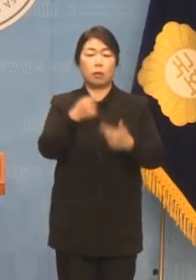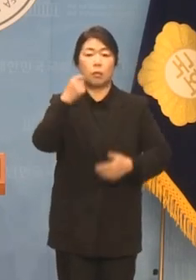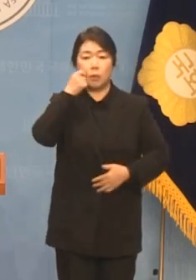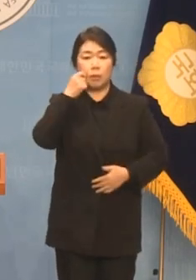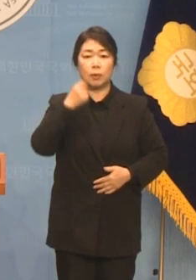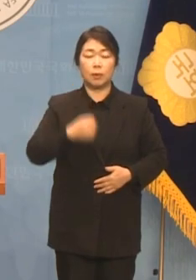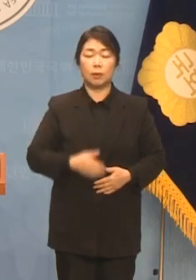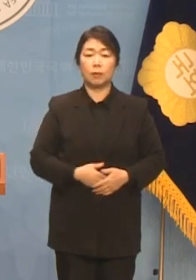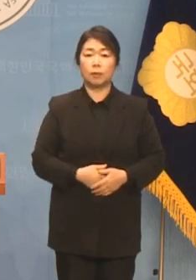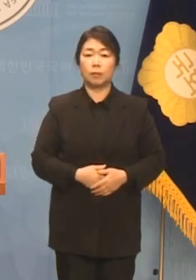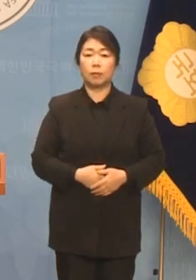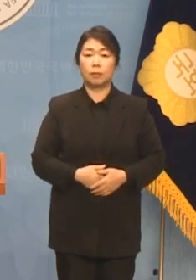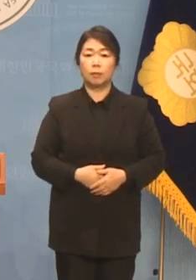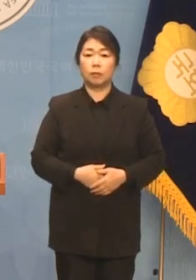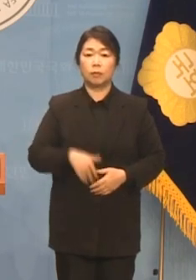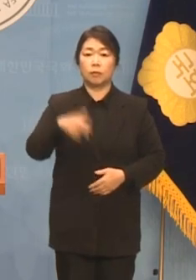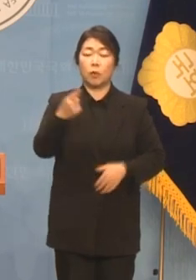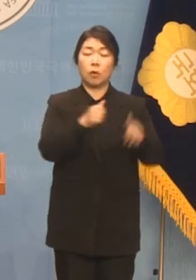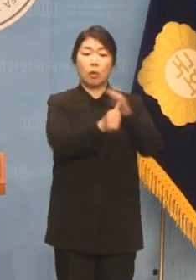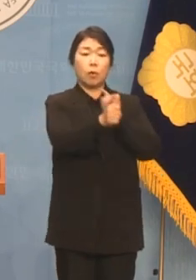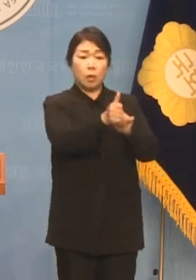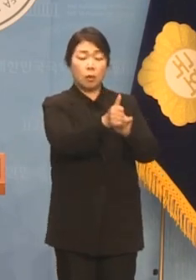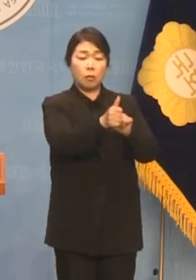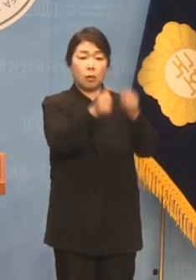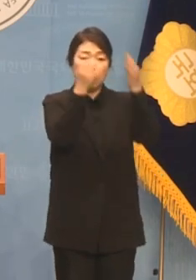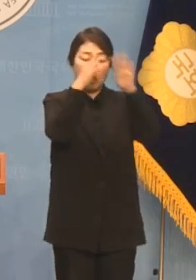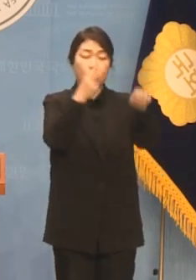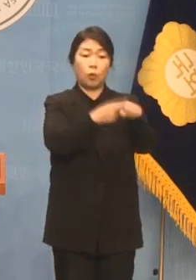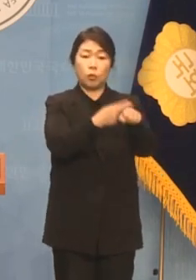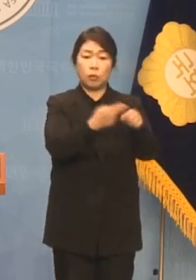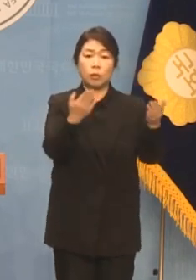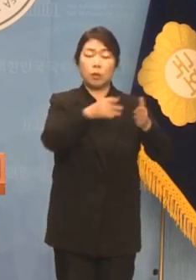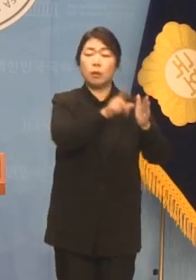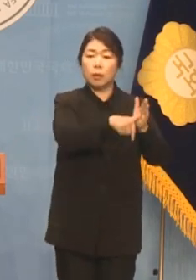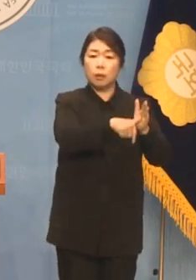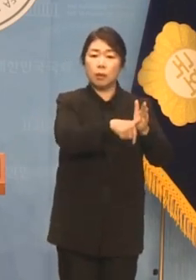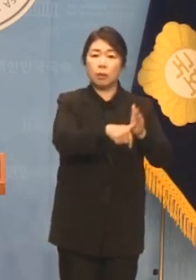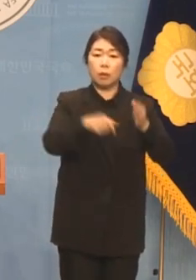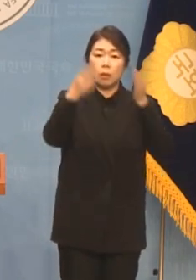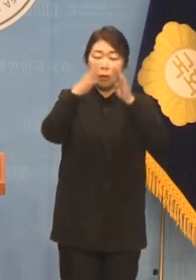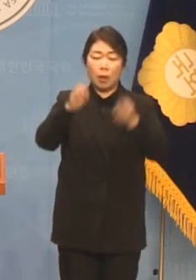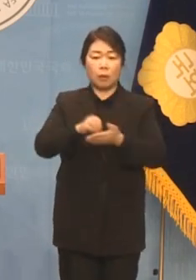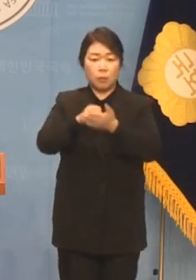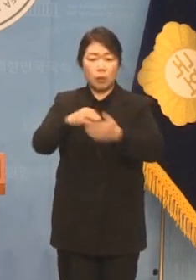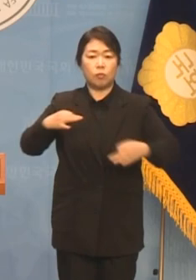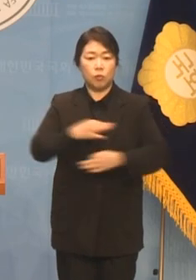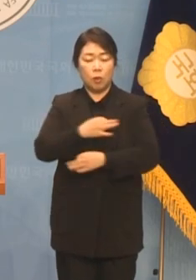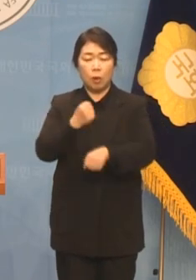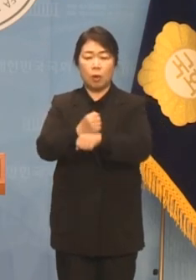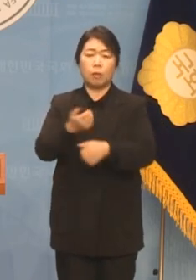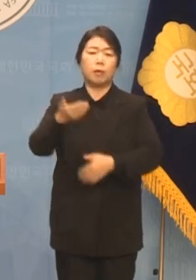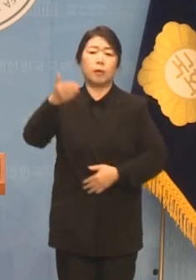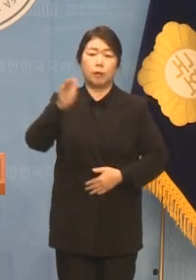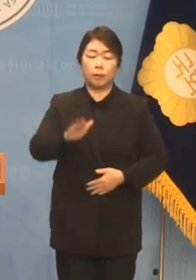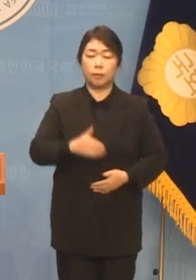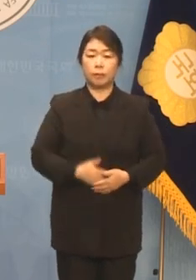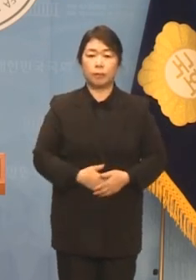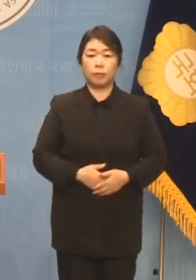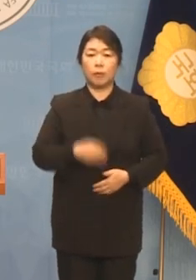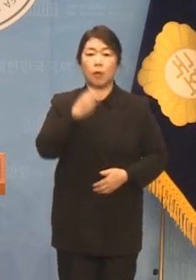않습니다 조 대표님은 대학 교수 시절 입시 부정을 저질렀는데도